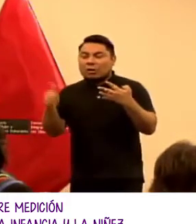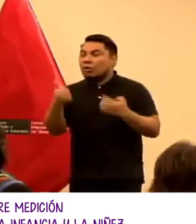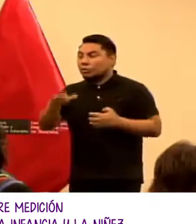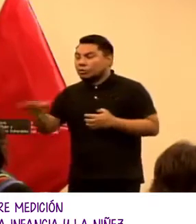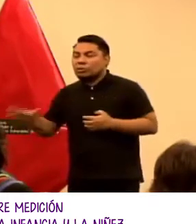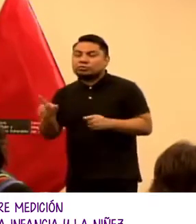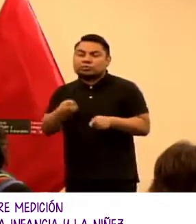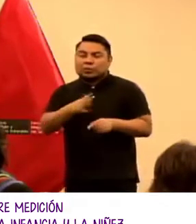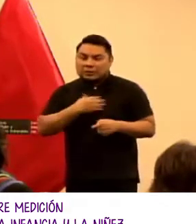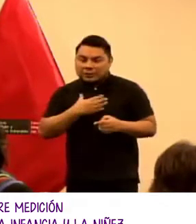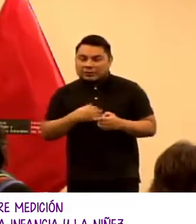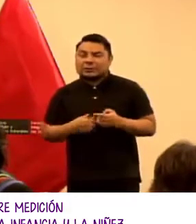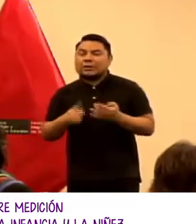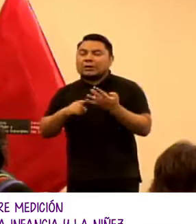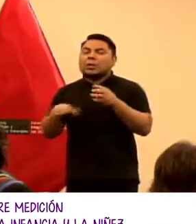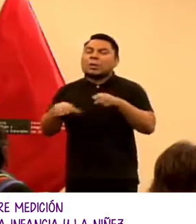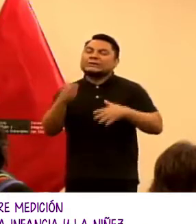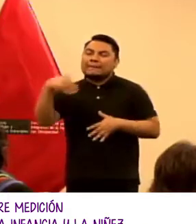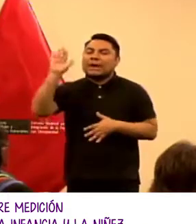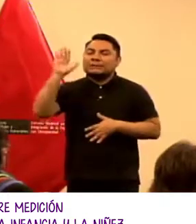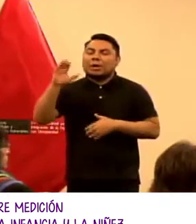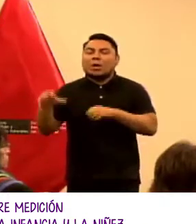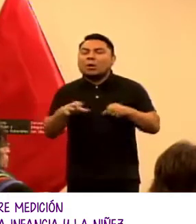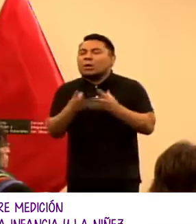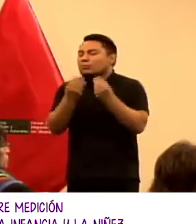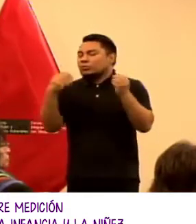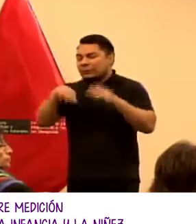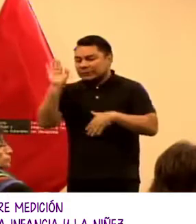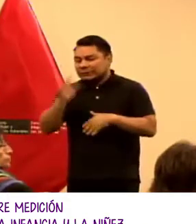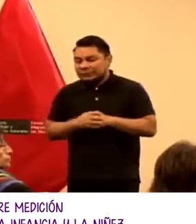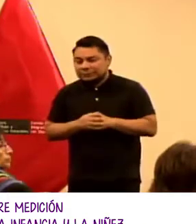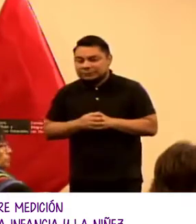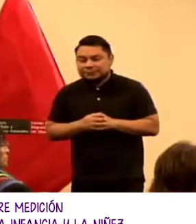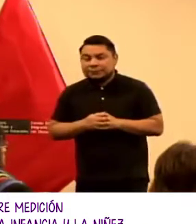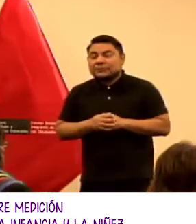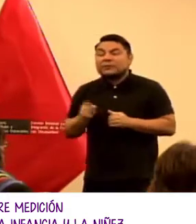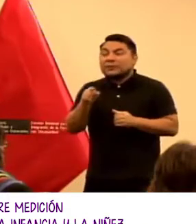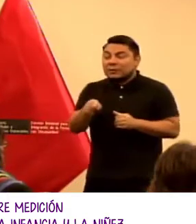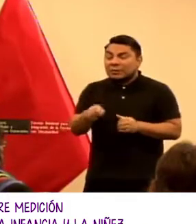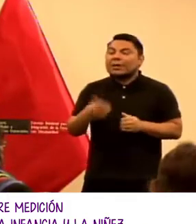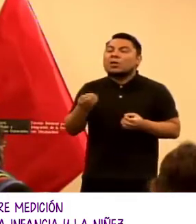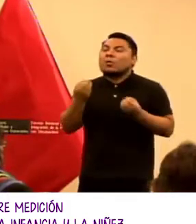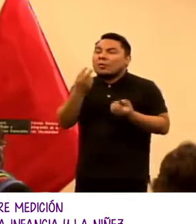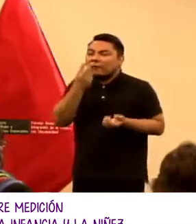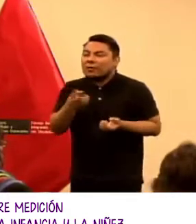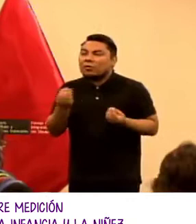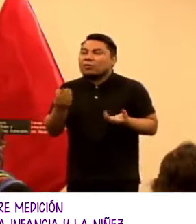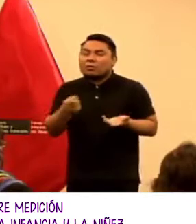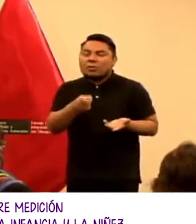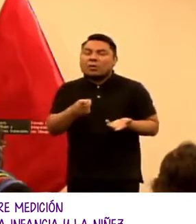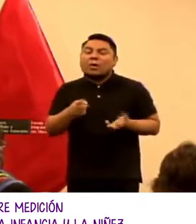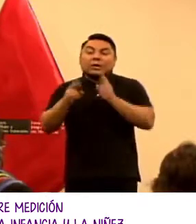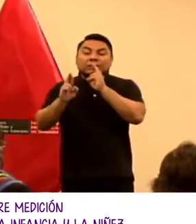y niños de su edad, lo hace más o lo hace mucho más. Y veremos cómo se consideran